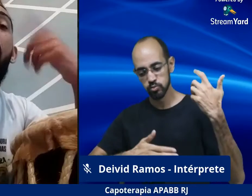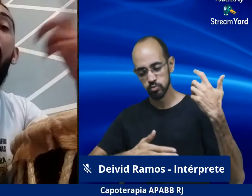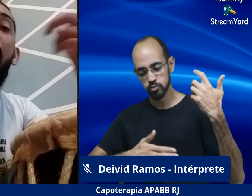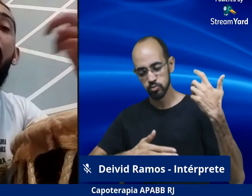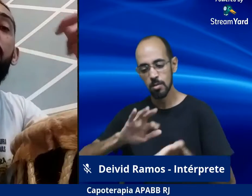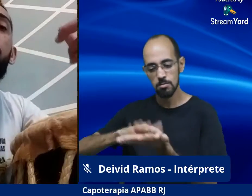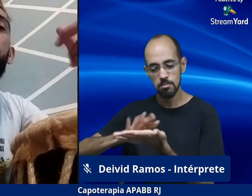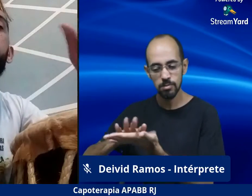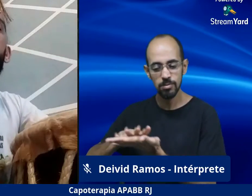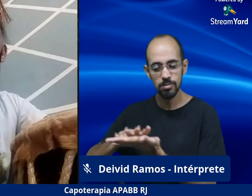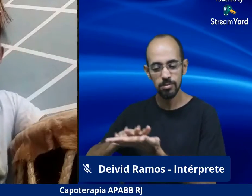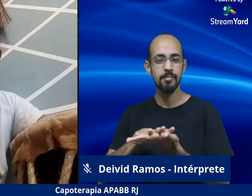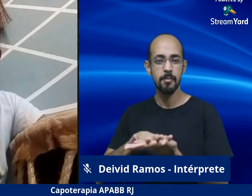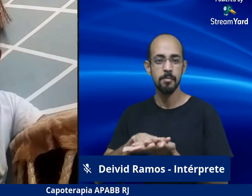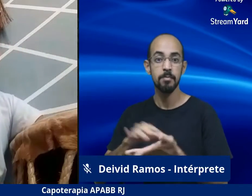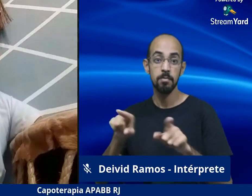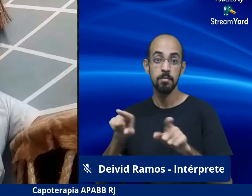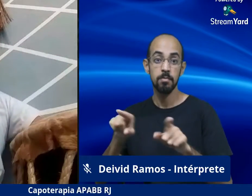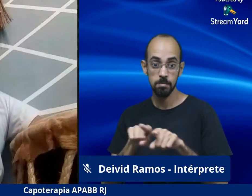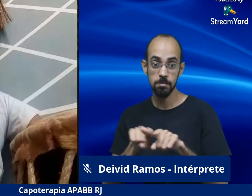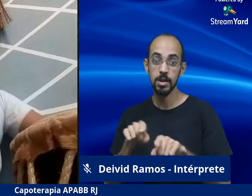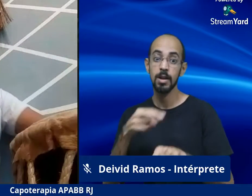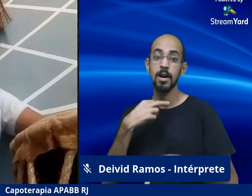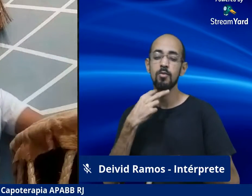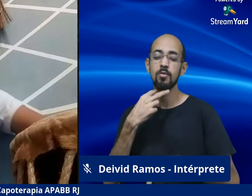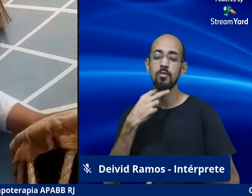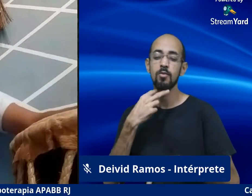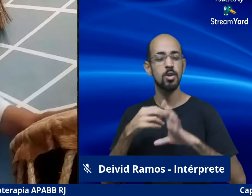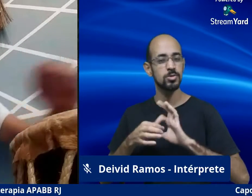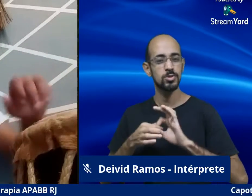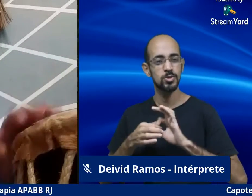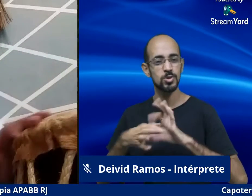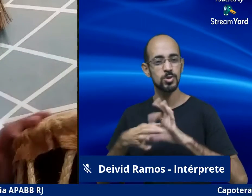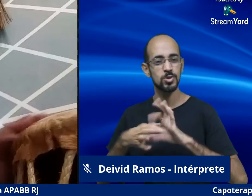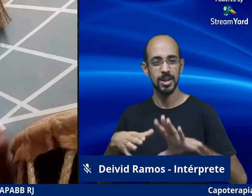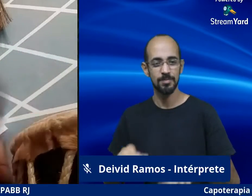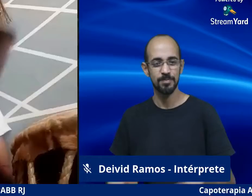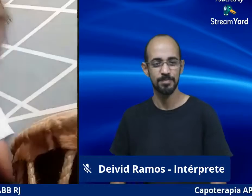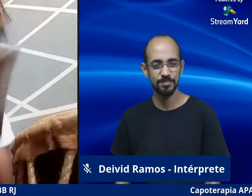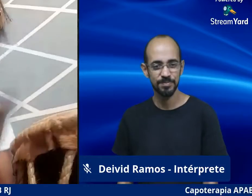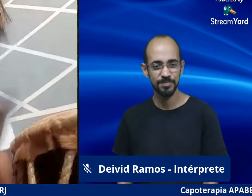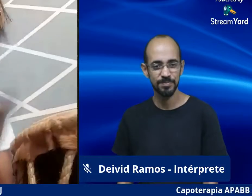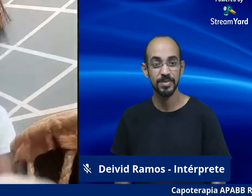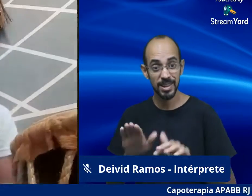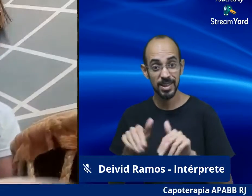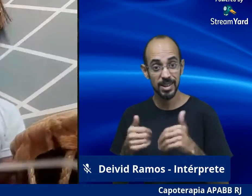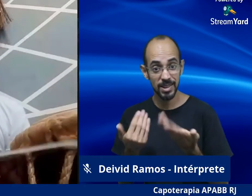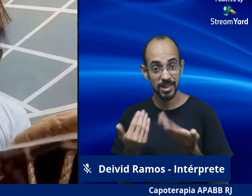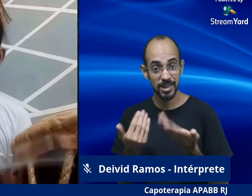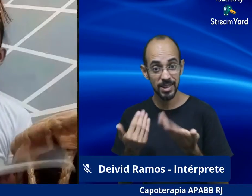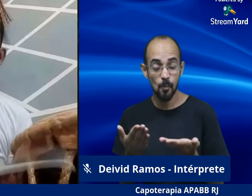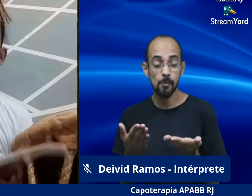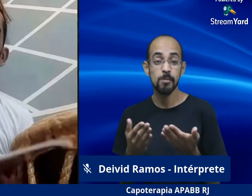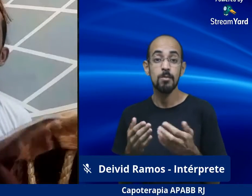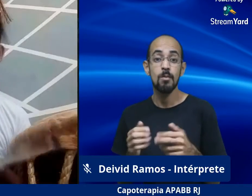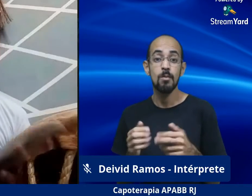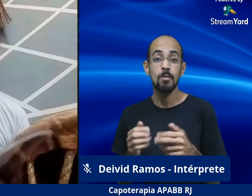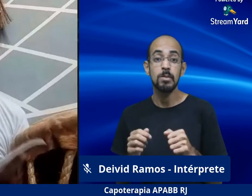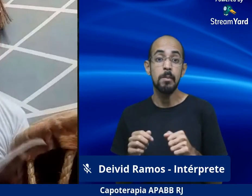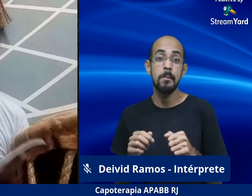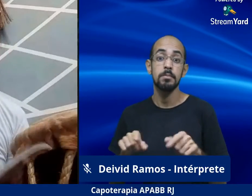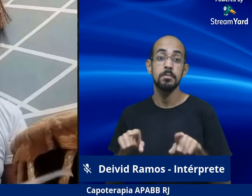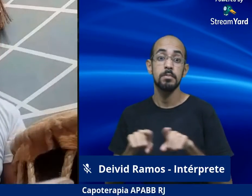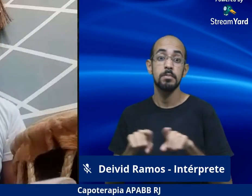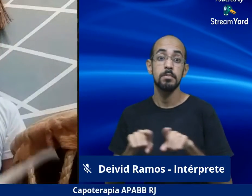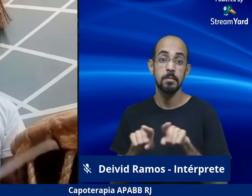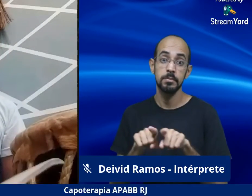também a voz soltar. E aí, a gente falou sobre muitas